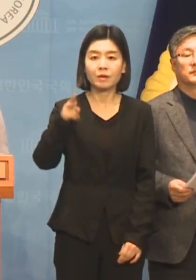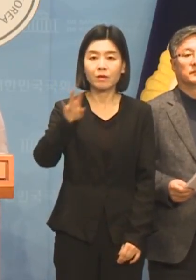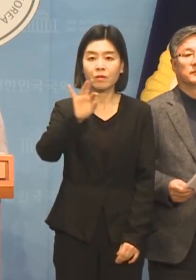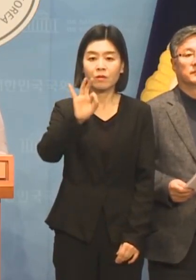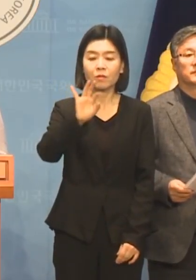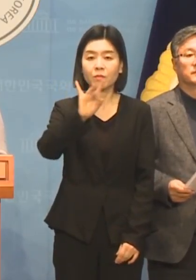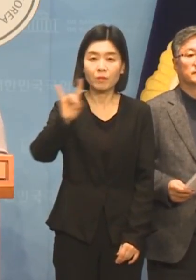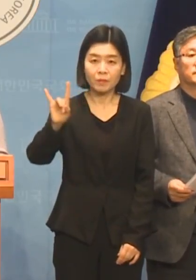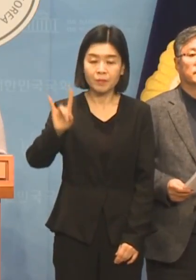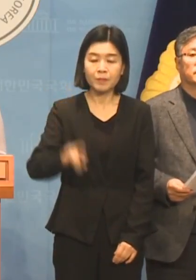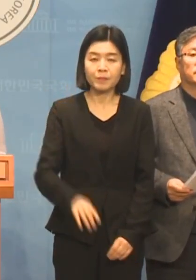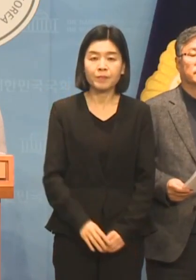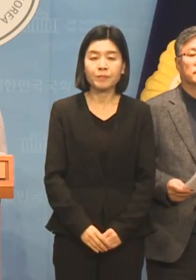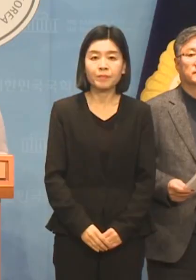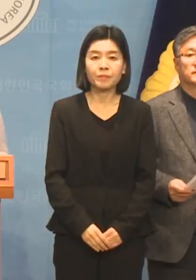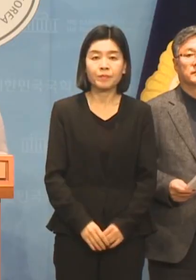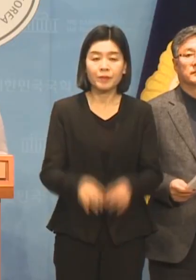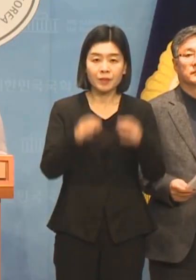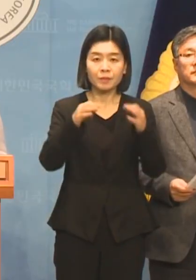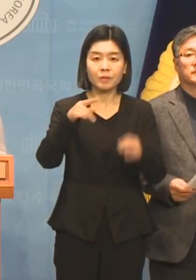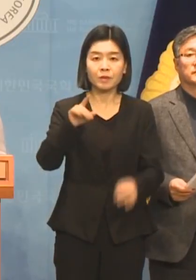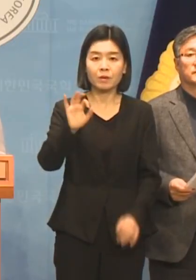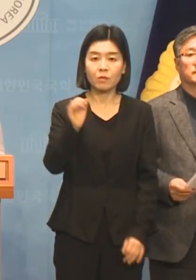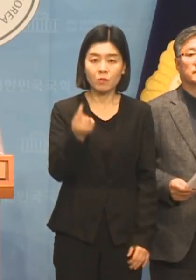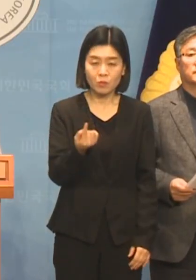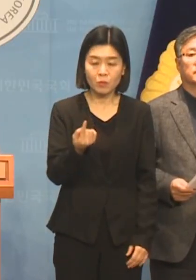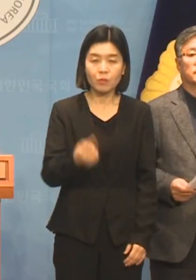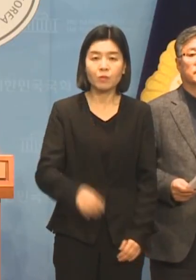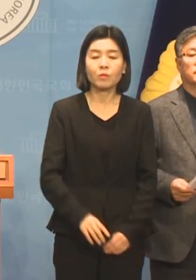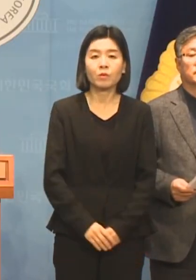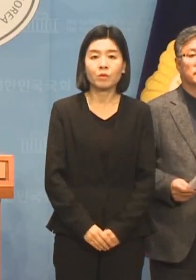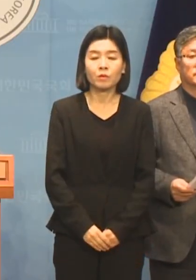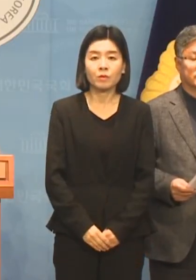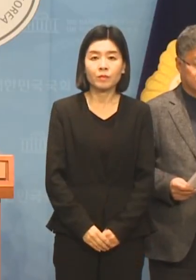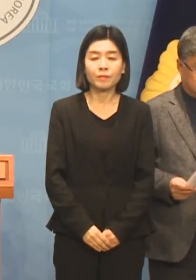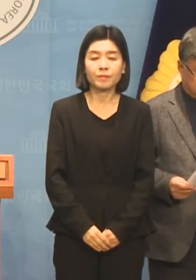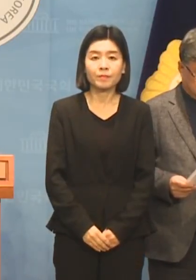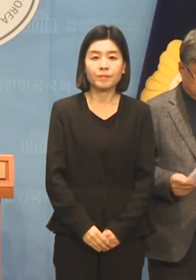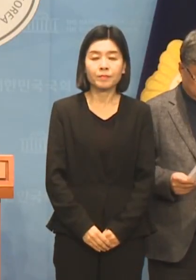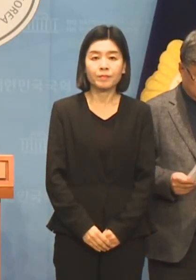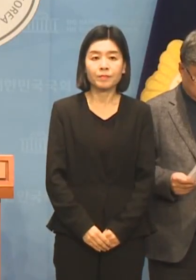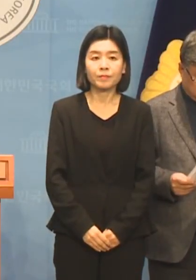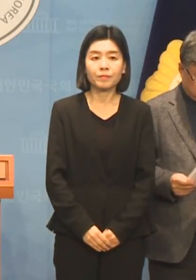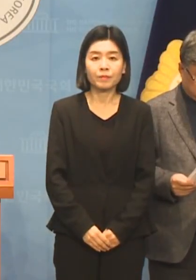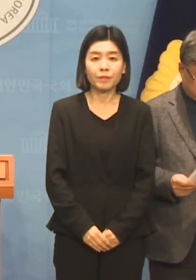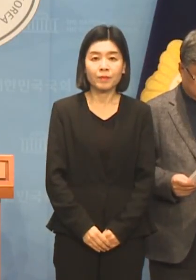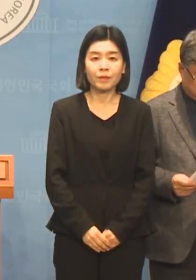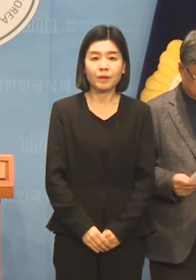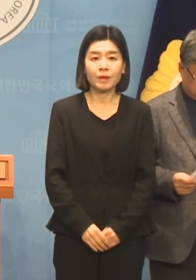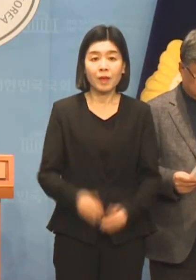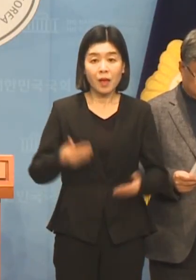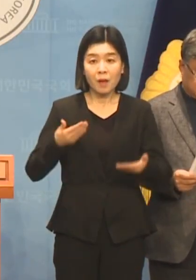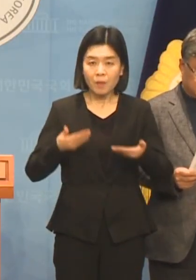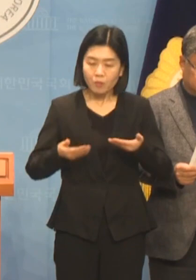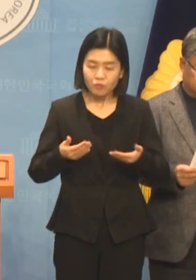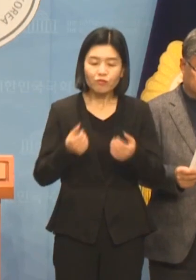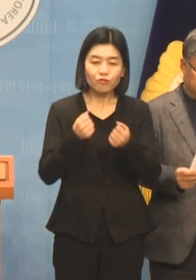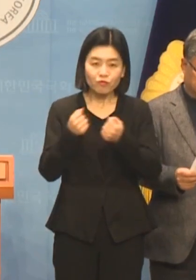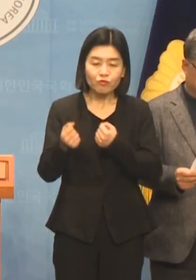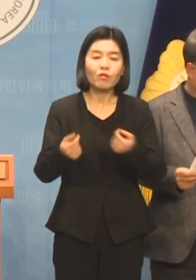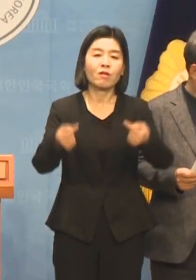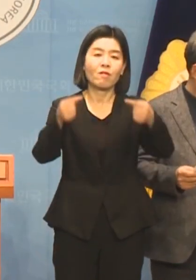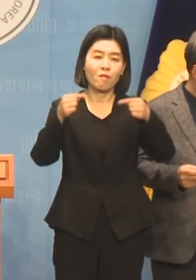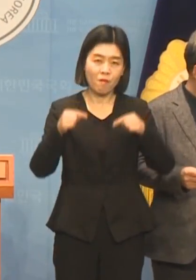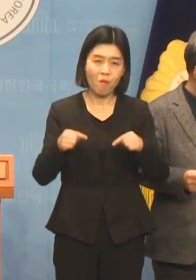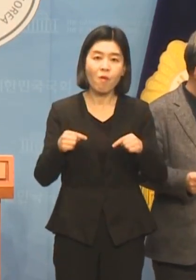의원님 오셨습니다. 그리고 김정호 의원님 오셨습니다. 예, 오늘 바쁘신 가운데도 많은 의원님들이 참석해